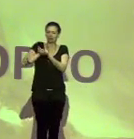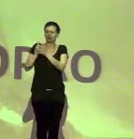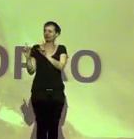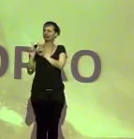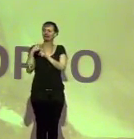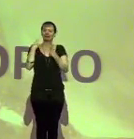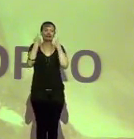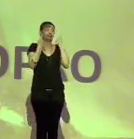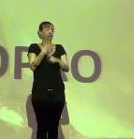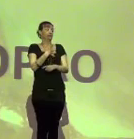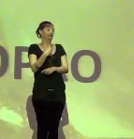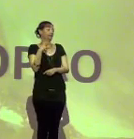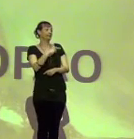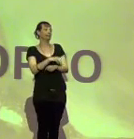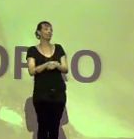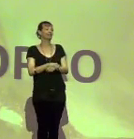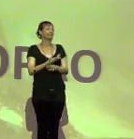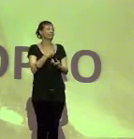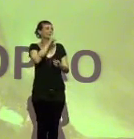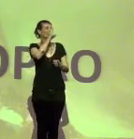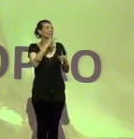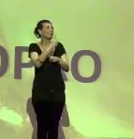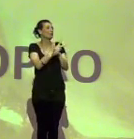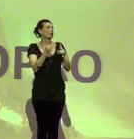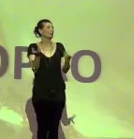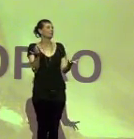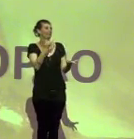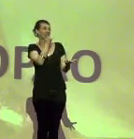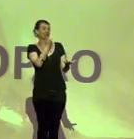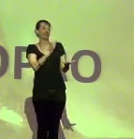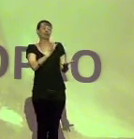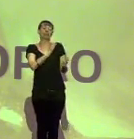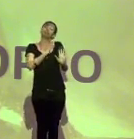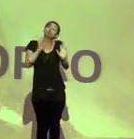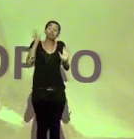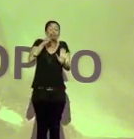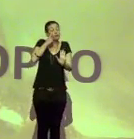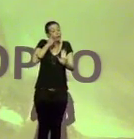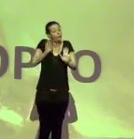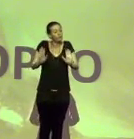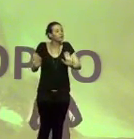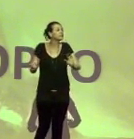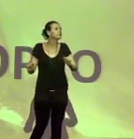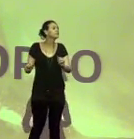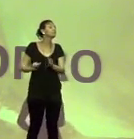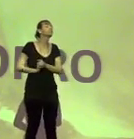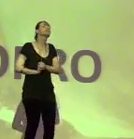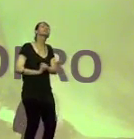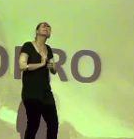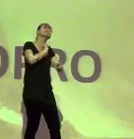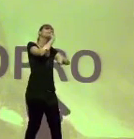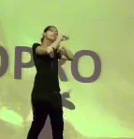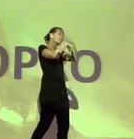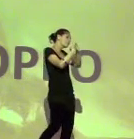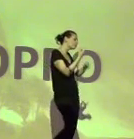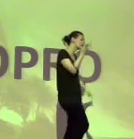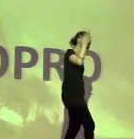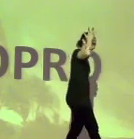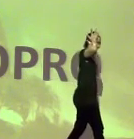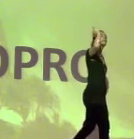E a mãe encontrou com o marido e ficou preocupada por causa do filho do vento. Mas vamos ver o que acontece.